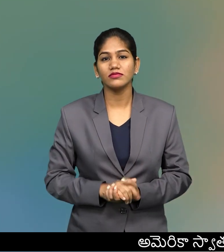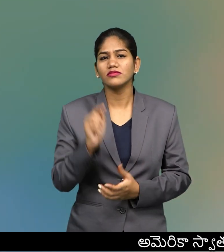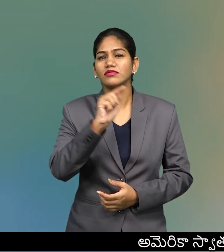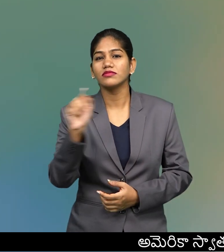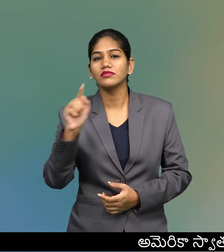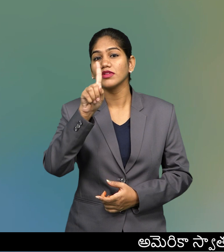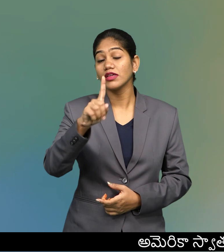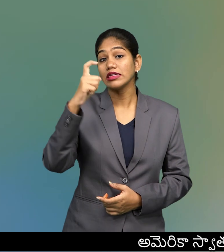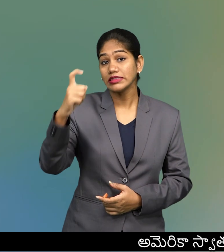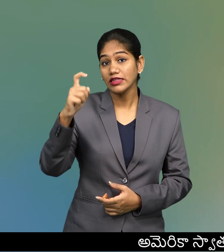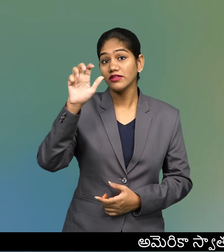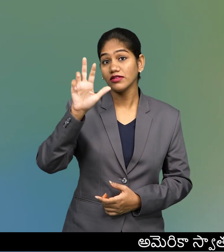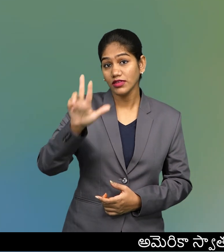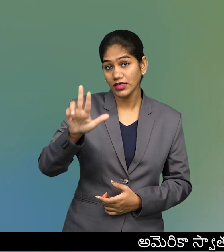1789 సిఈ.